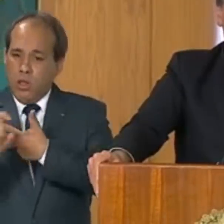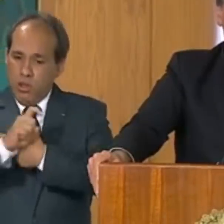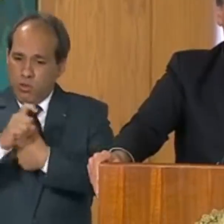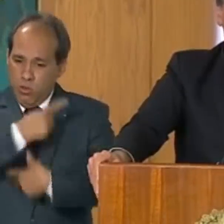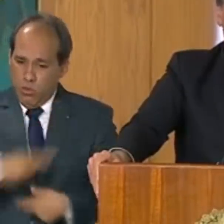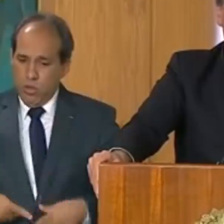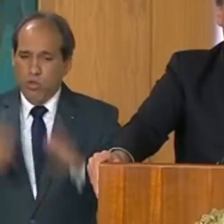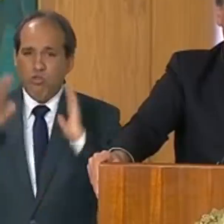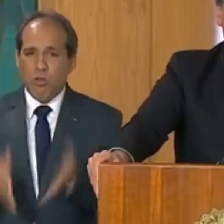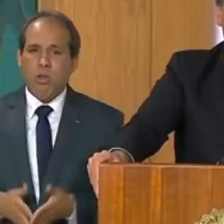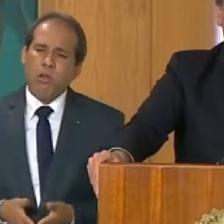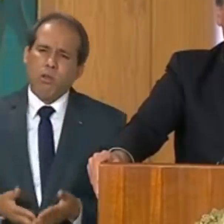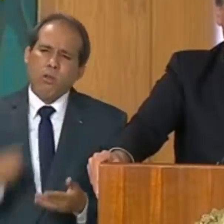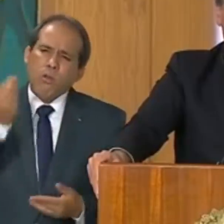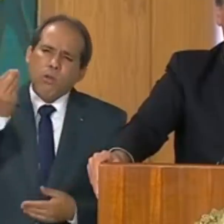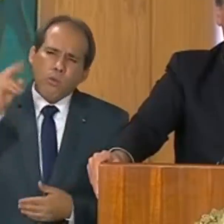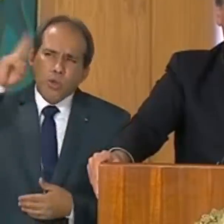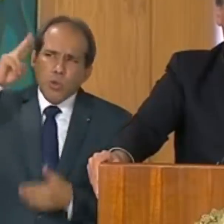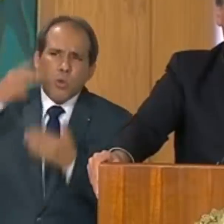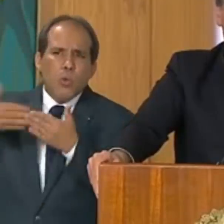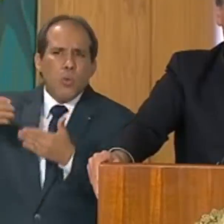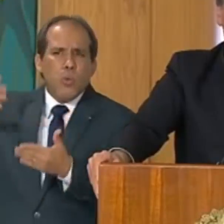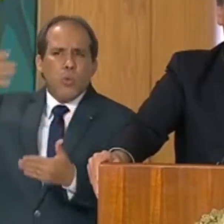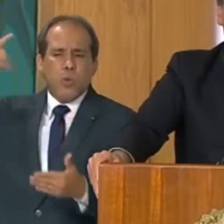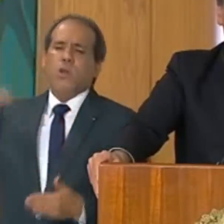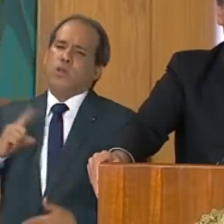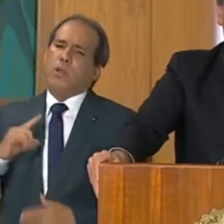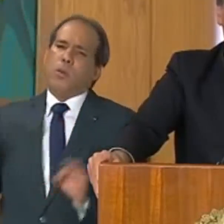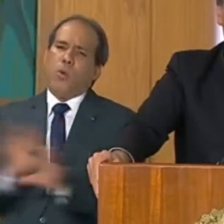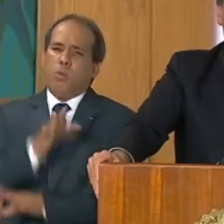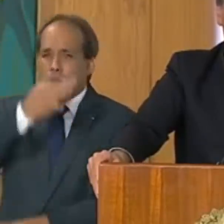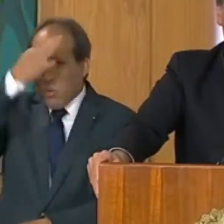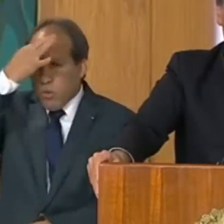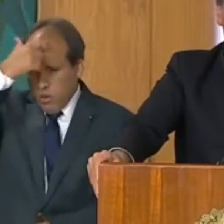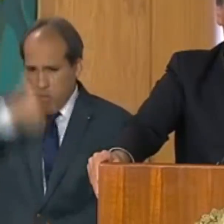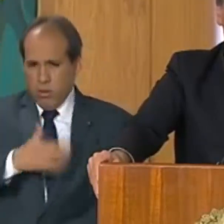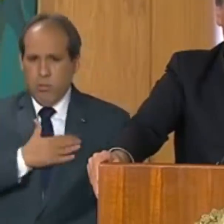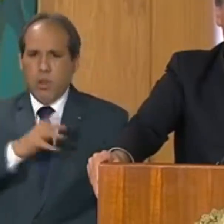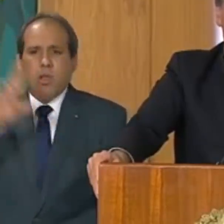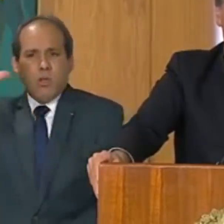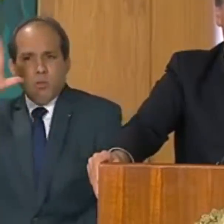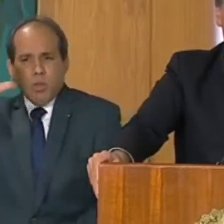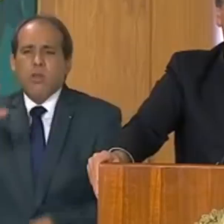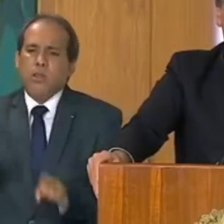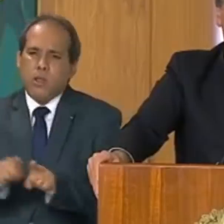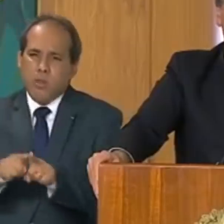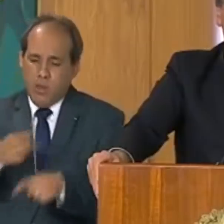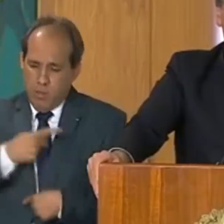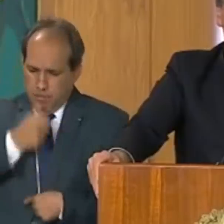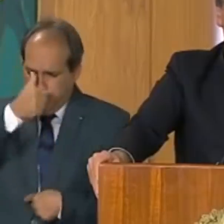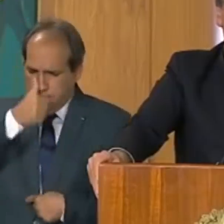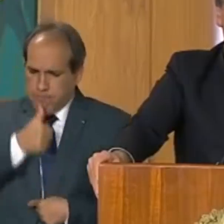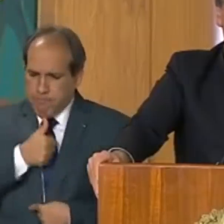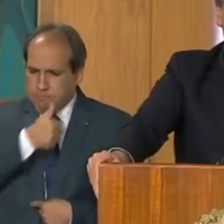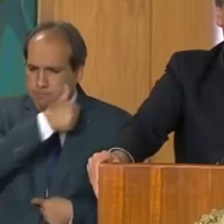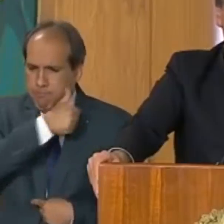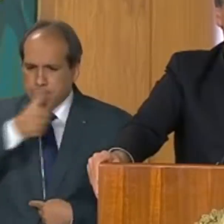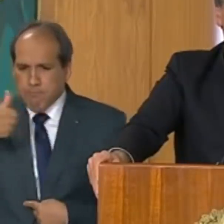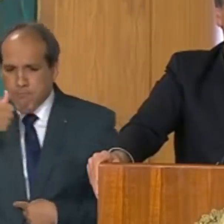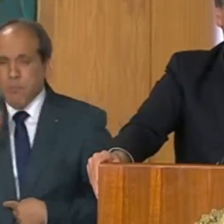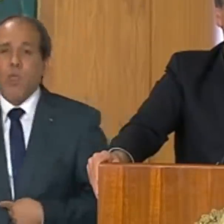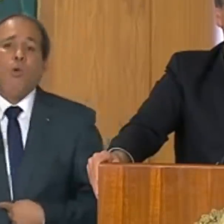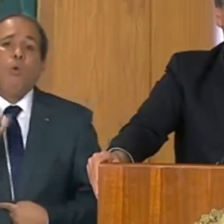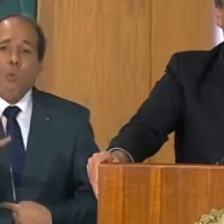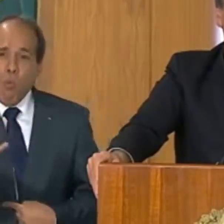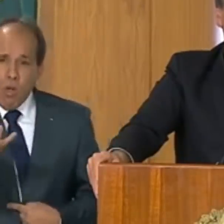Tenho plena consciência da responsabilidade e daquilo que eu tenho que sacrificar, porque eu quero,